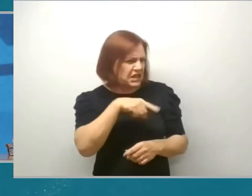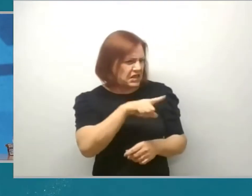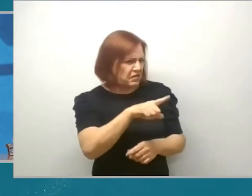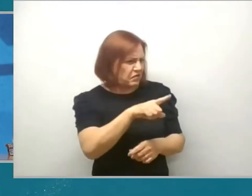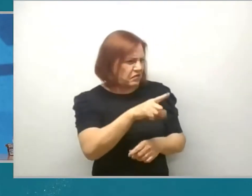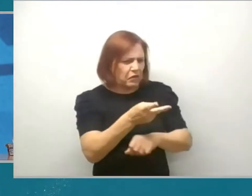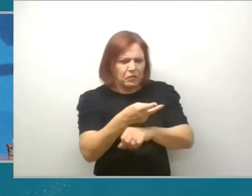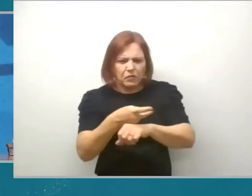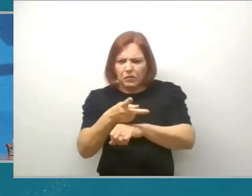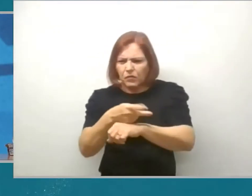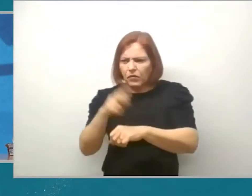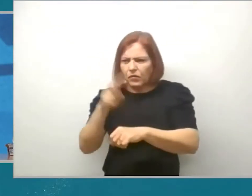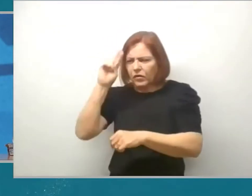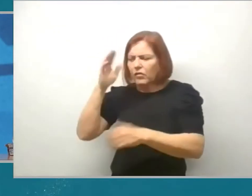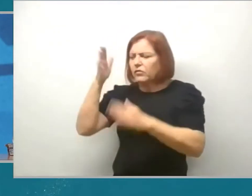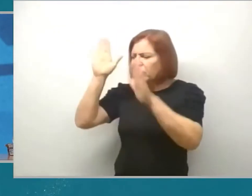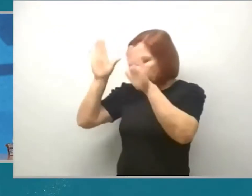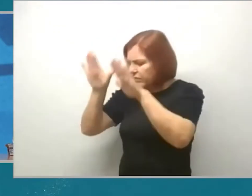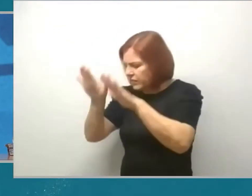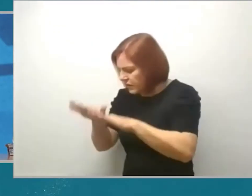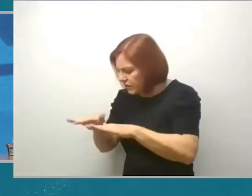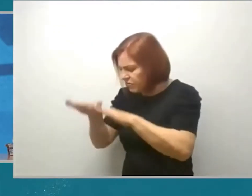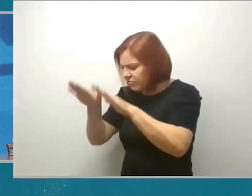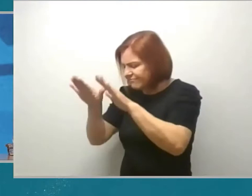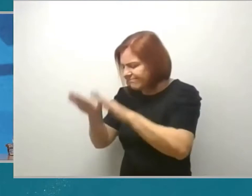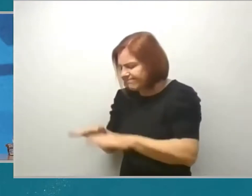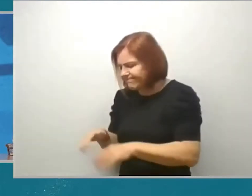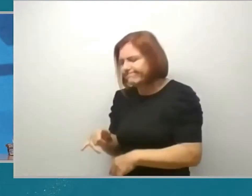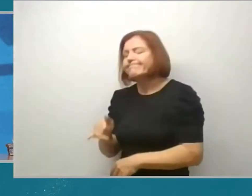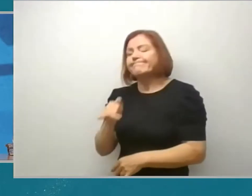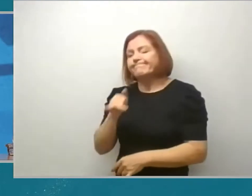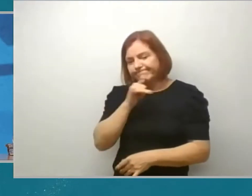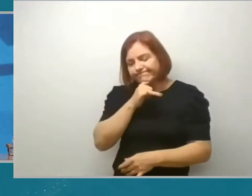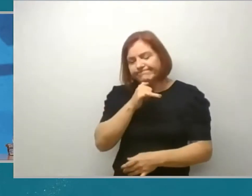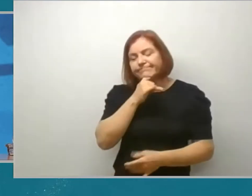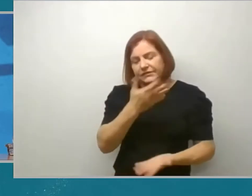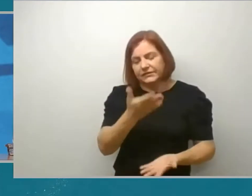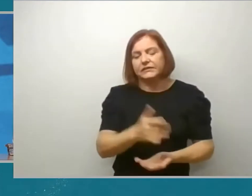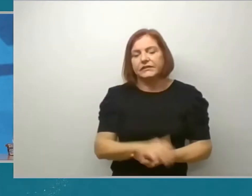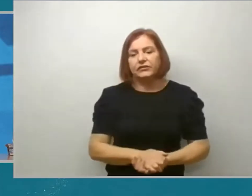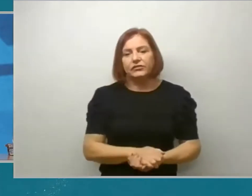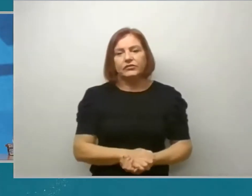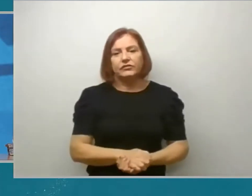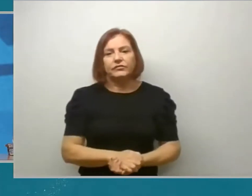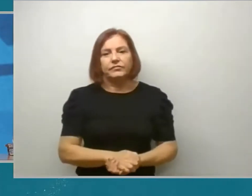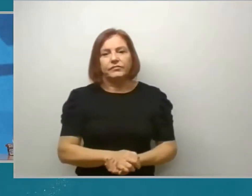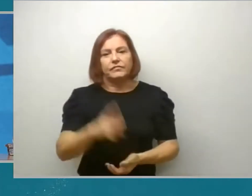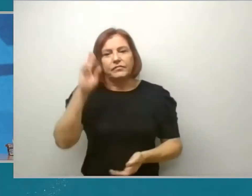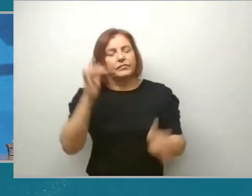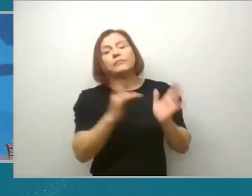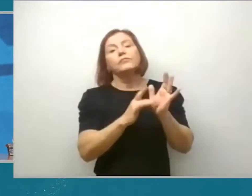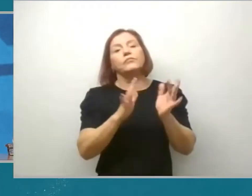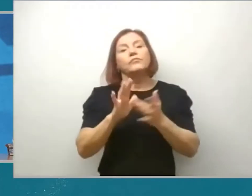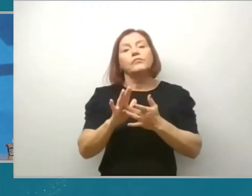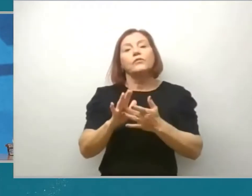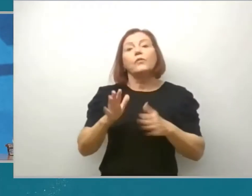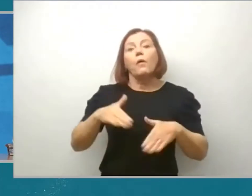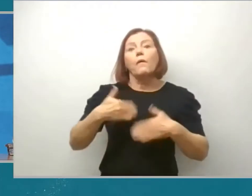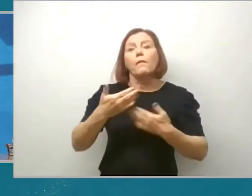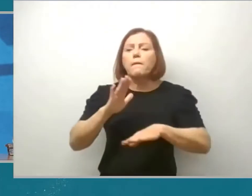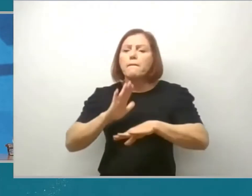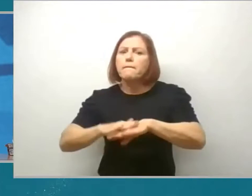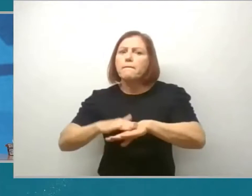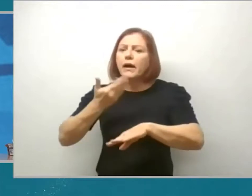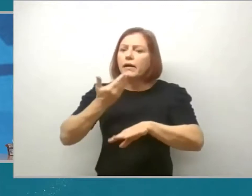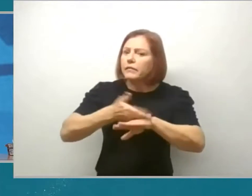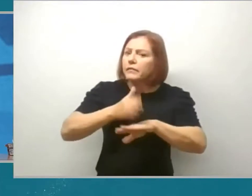é uma tristeza. Senhor Jesus, quanto mais praticamos a palavra, mais o valor